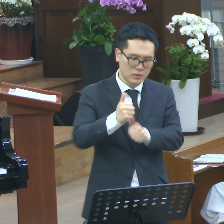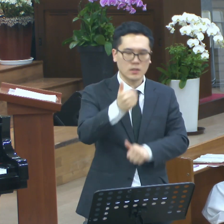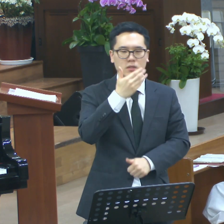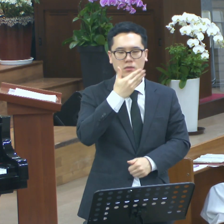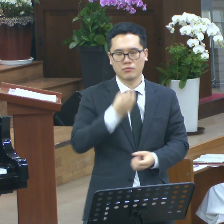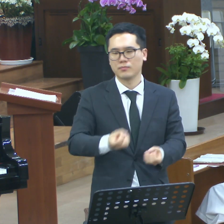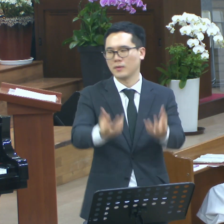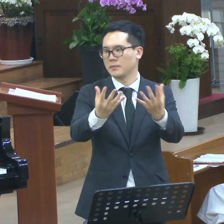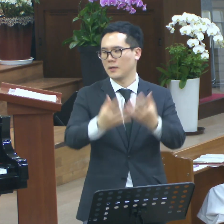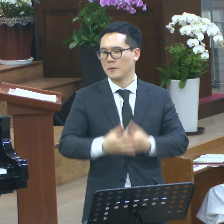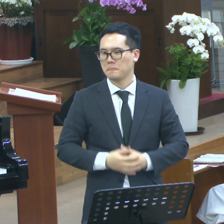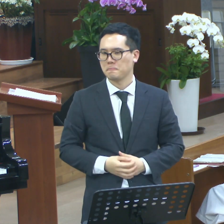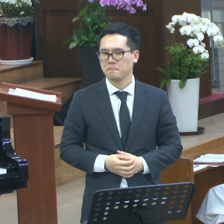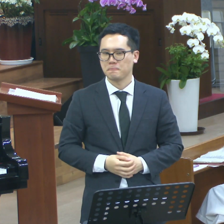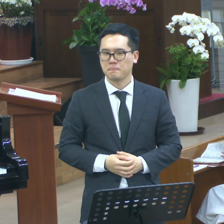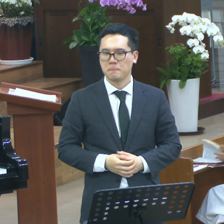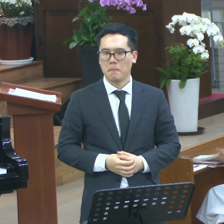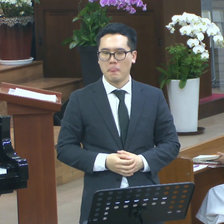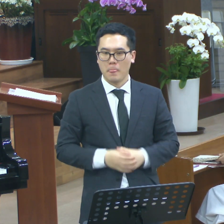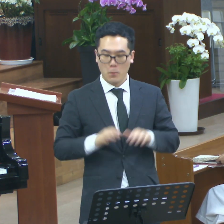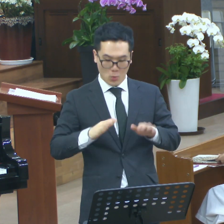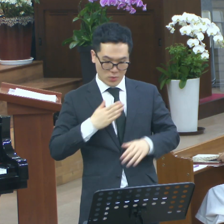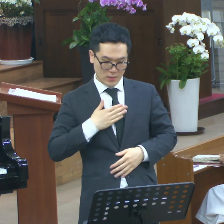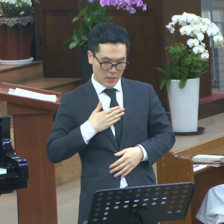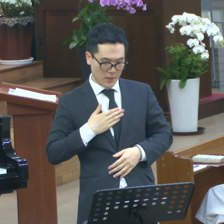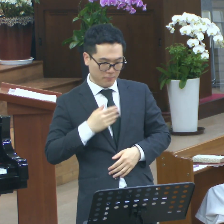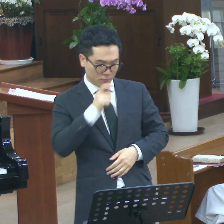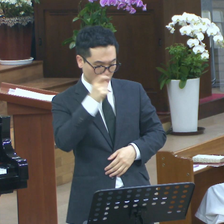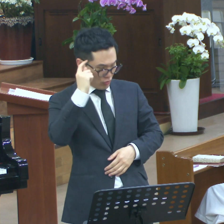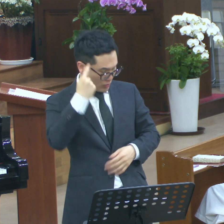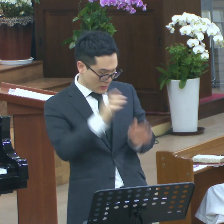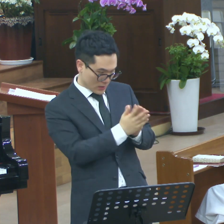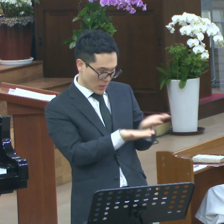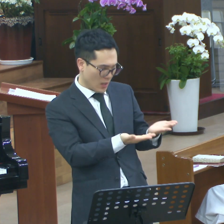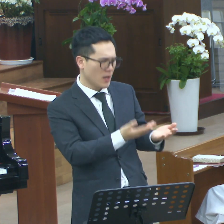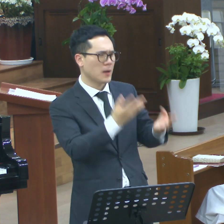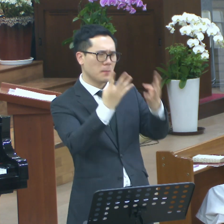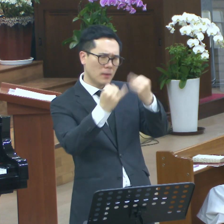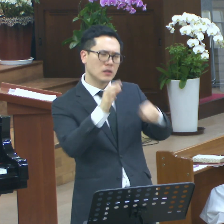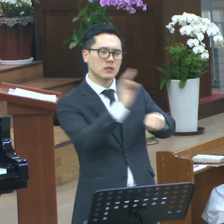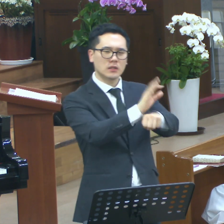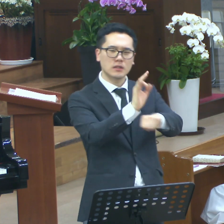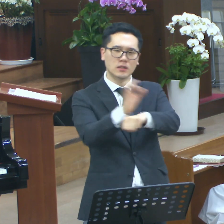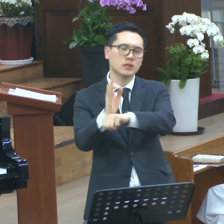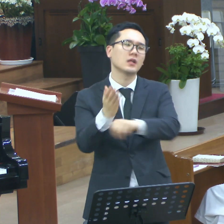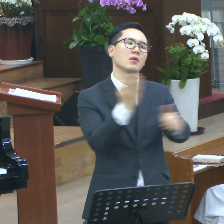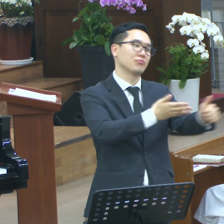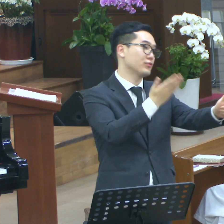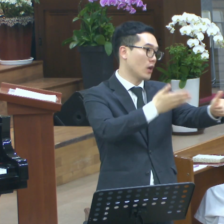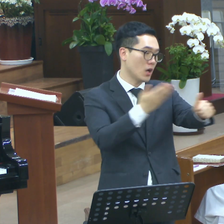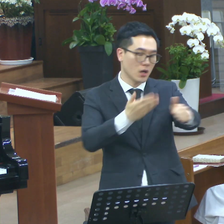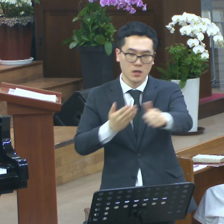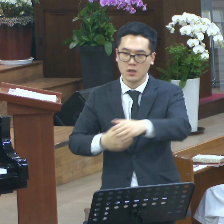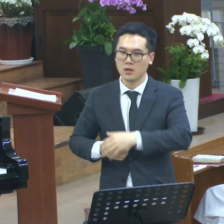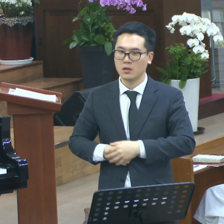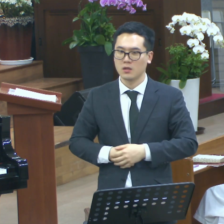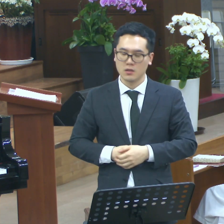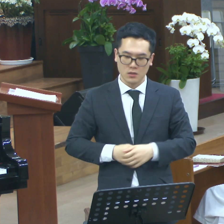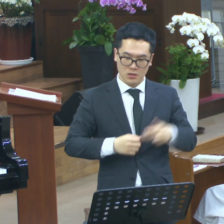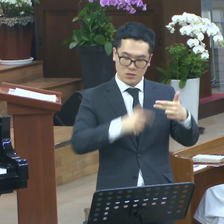오늘은 제가 좀 큐틴을 좀 많이 사라 이 말씀을 드렸어요. 7월, 8월 후에는 우리 교회 큐티